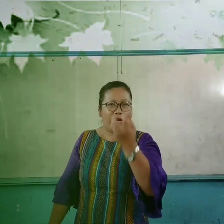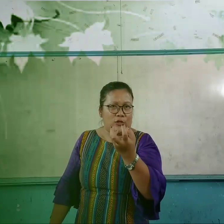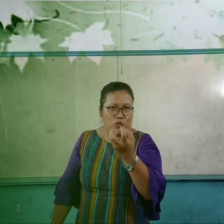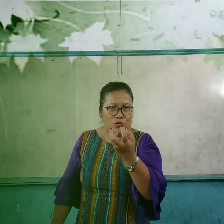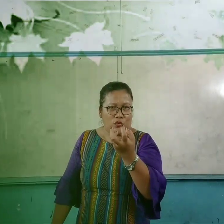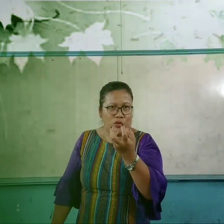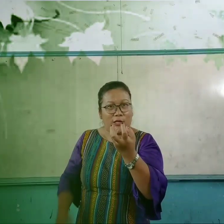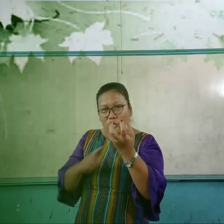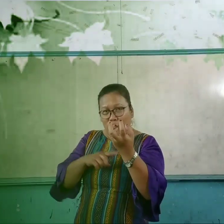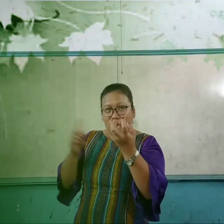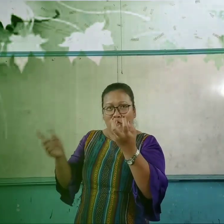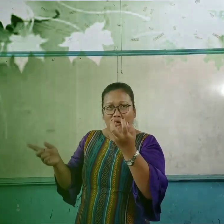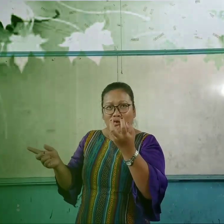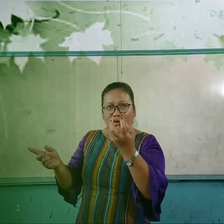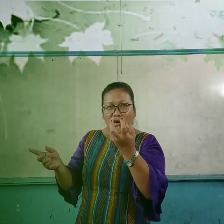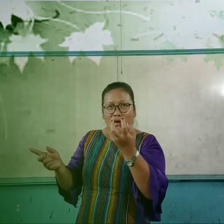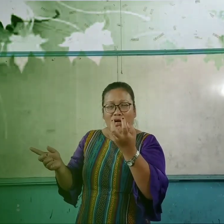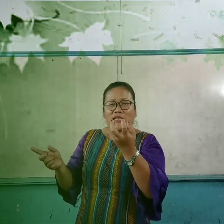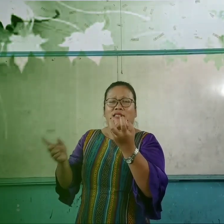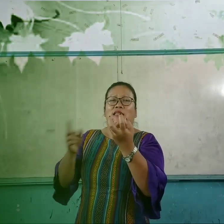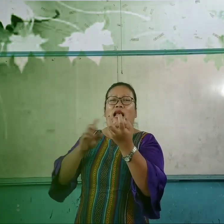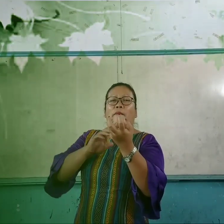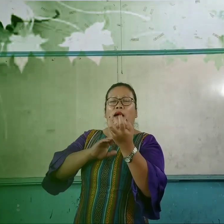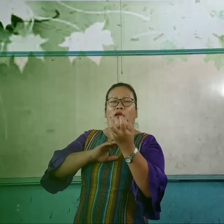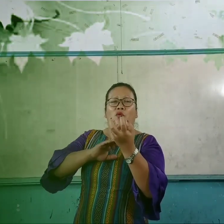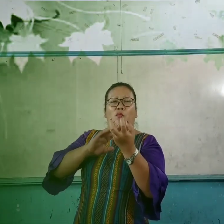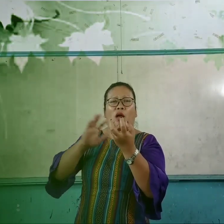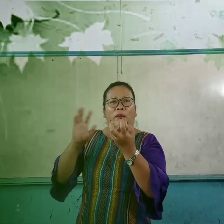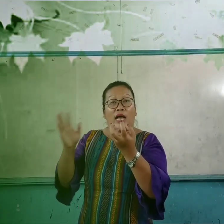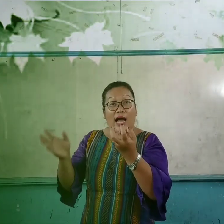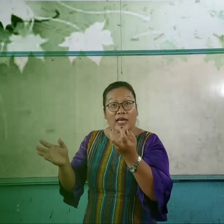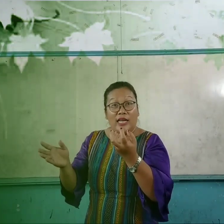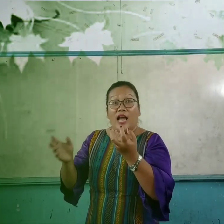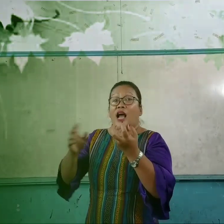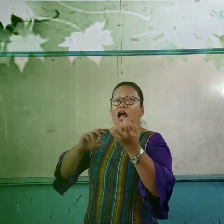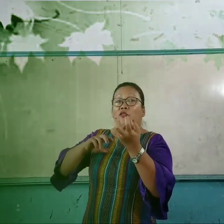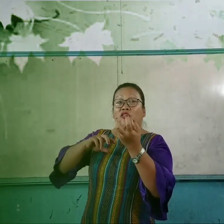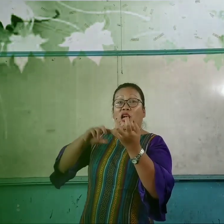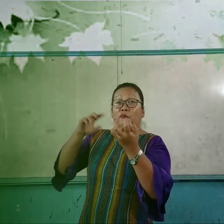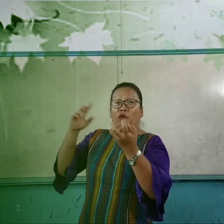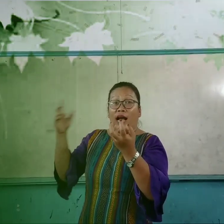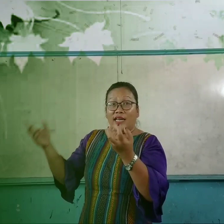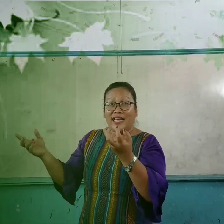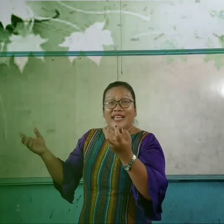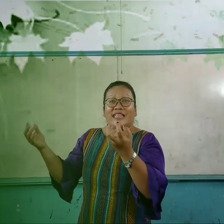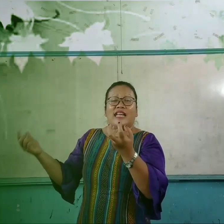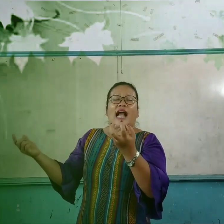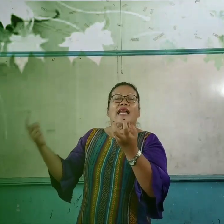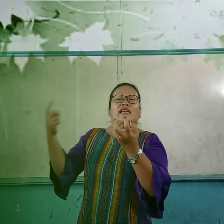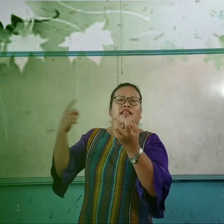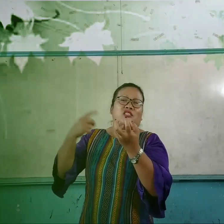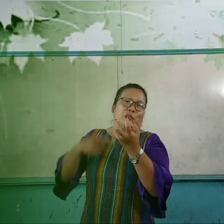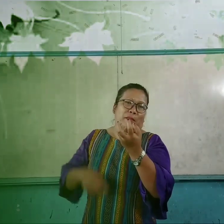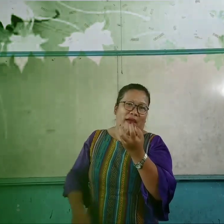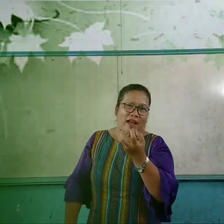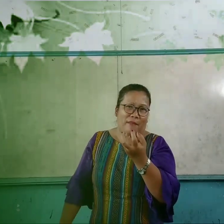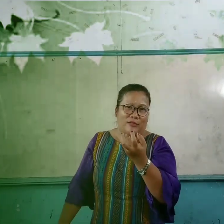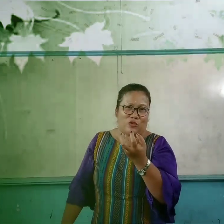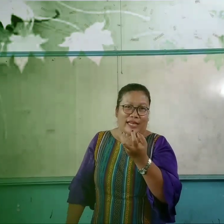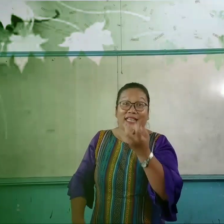masuk. Ditunggu selama 28 hari atau 30 hari tidak ada sel sperma yang masuk.